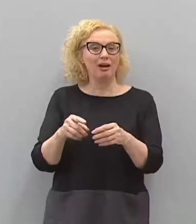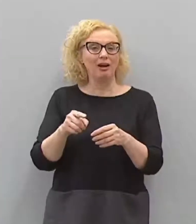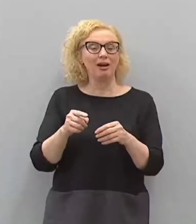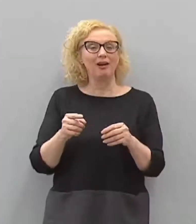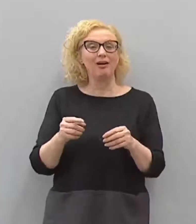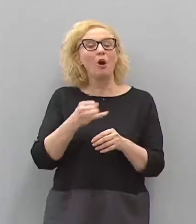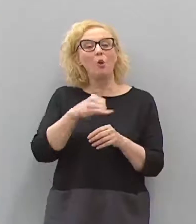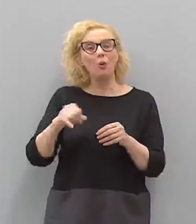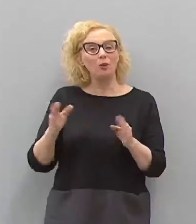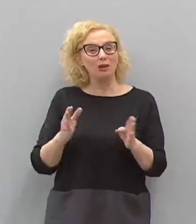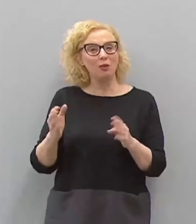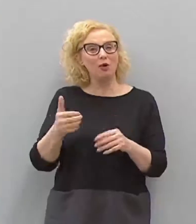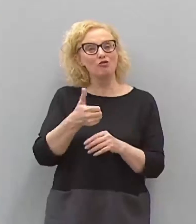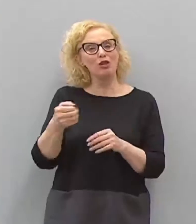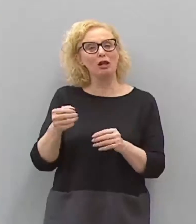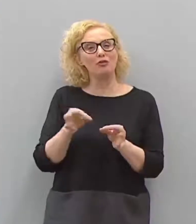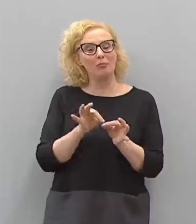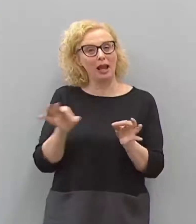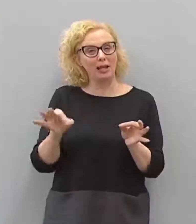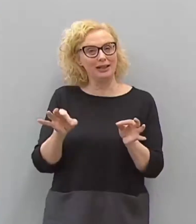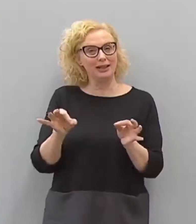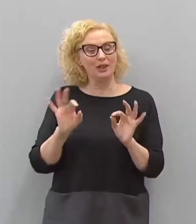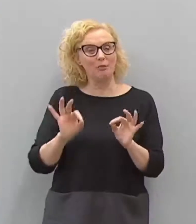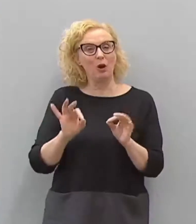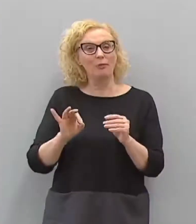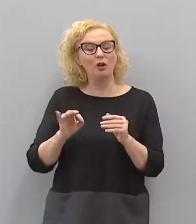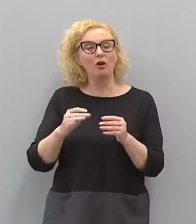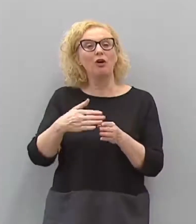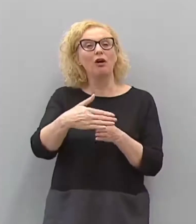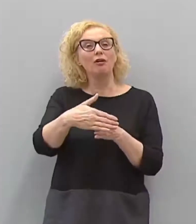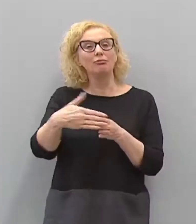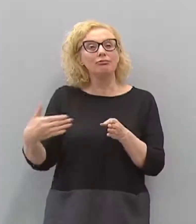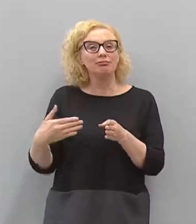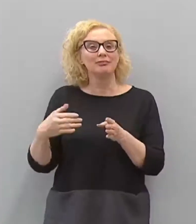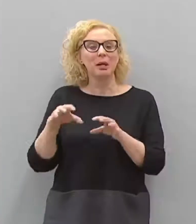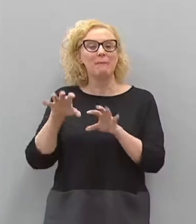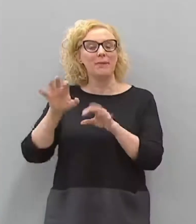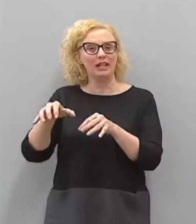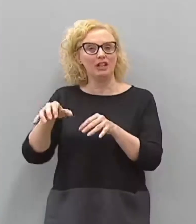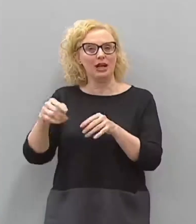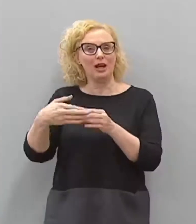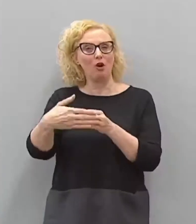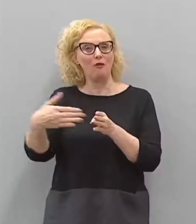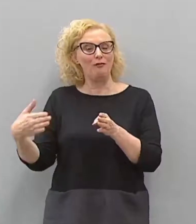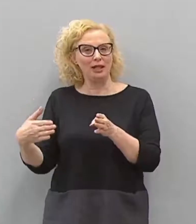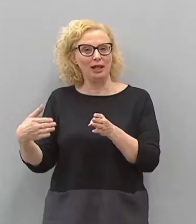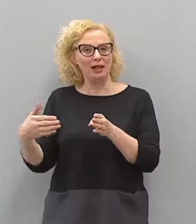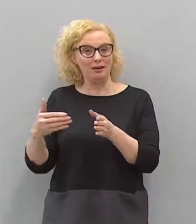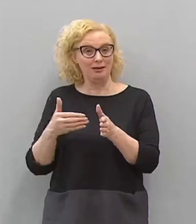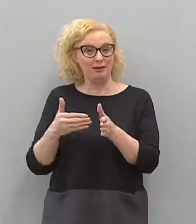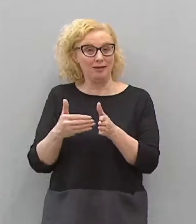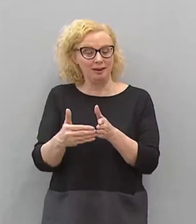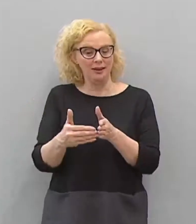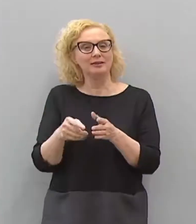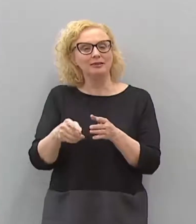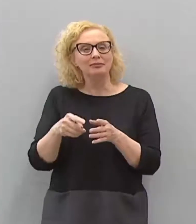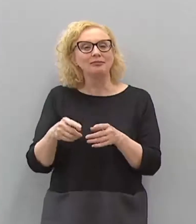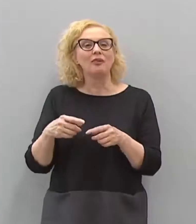di circa 100 metri a ridosso del confine con la provincia di brescia e urgente per mettere in sicurezza